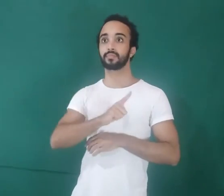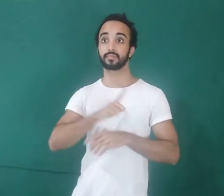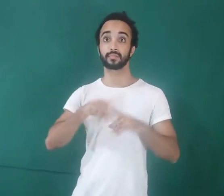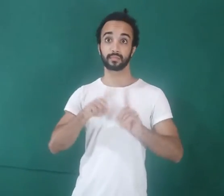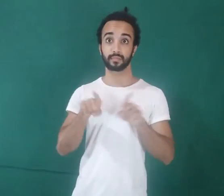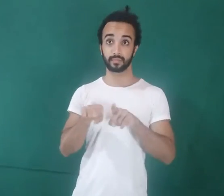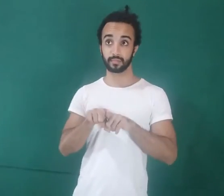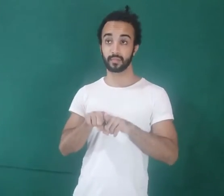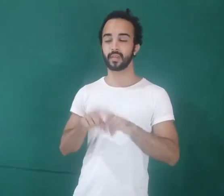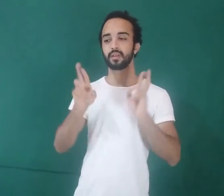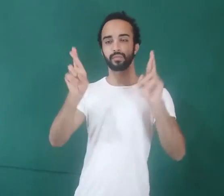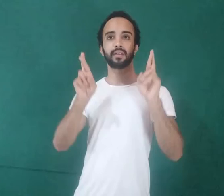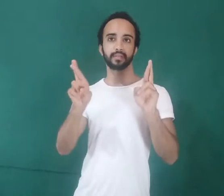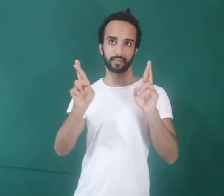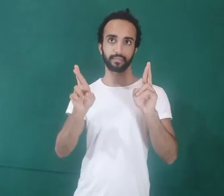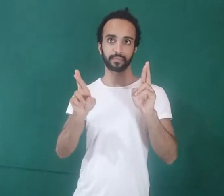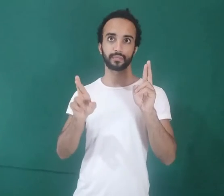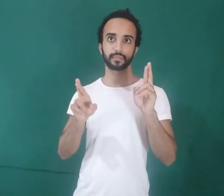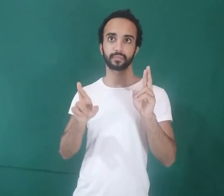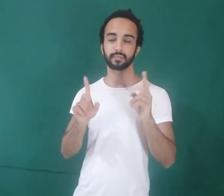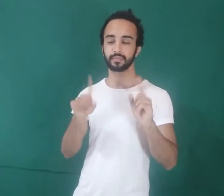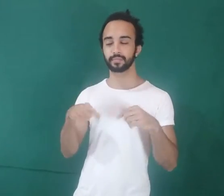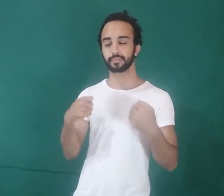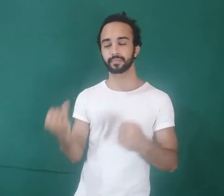esperança. É um híbrido, não é? É uma coisa que, tipo...